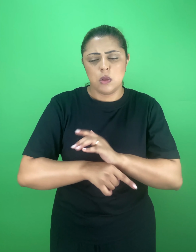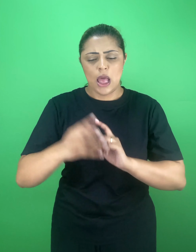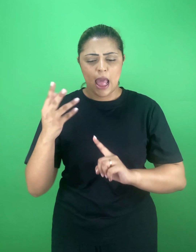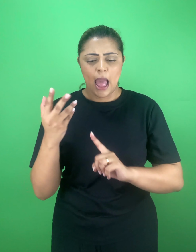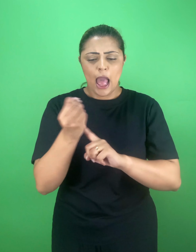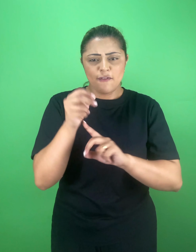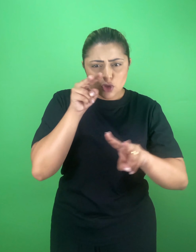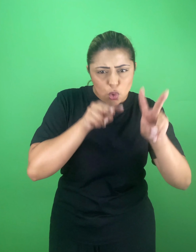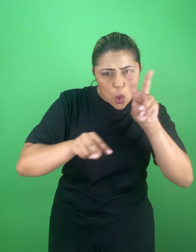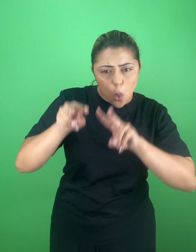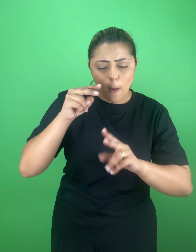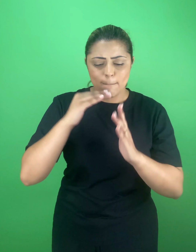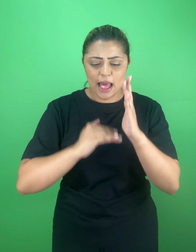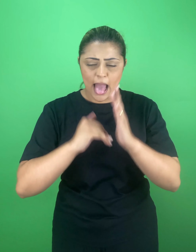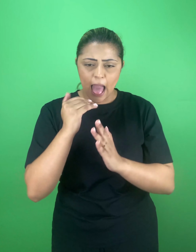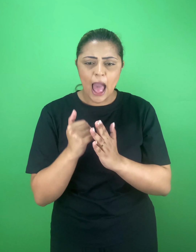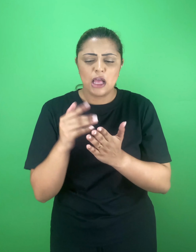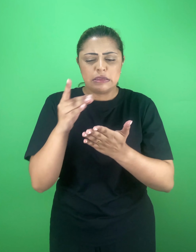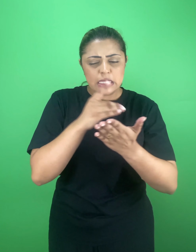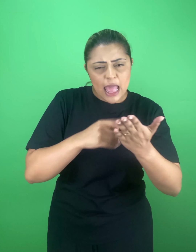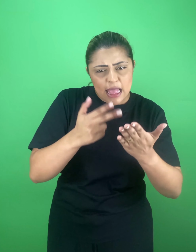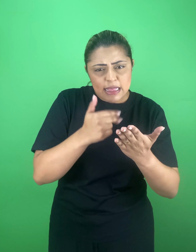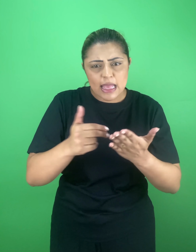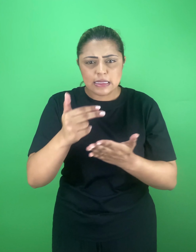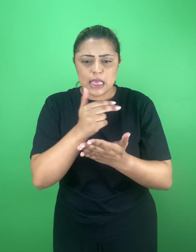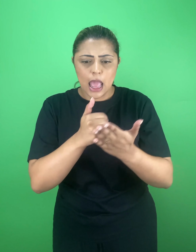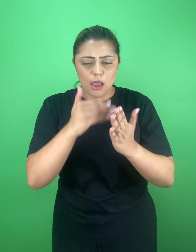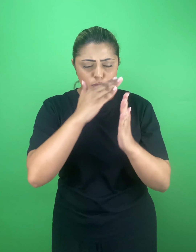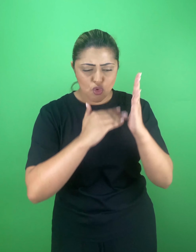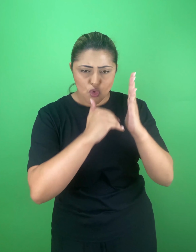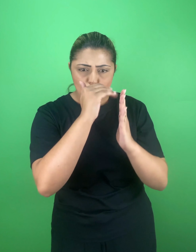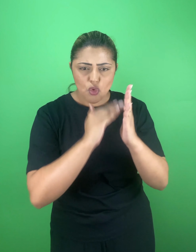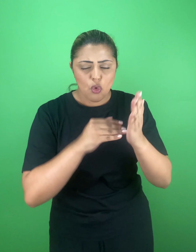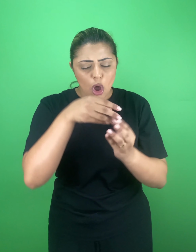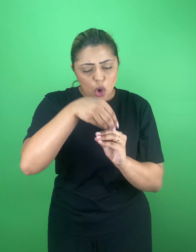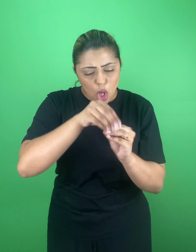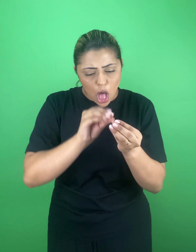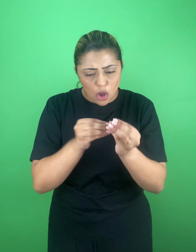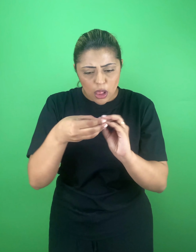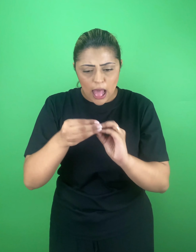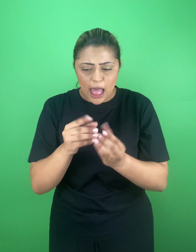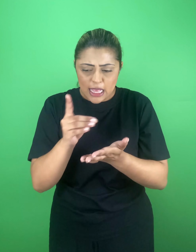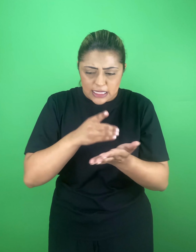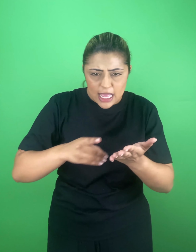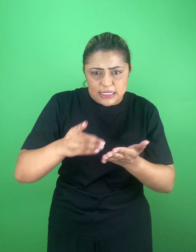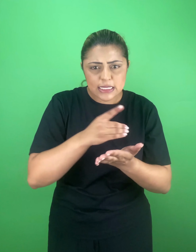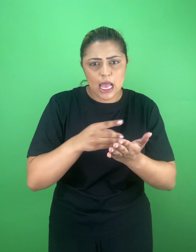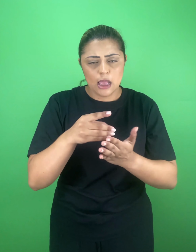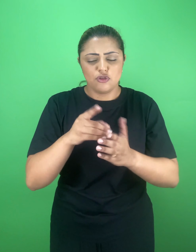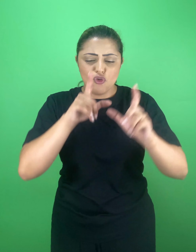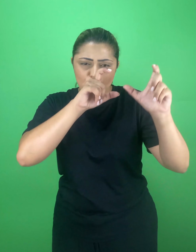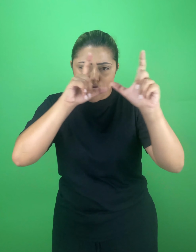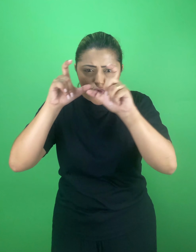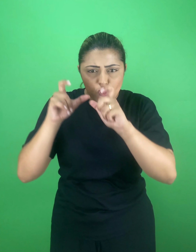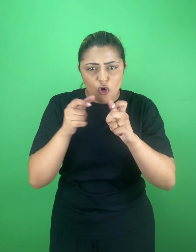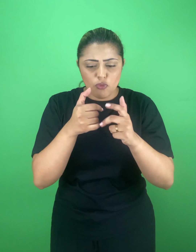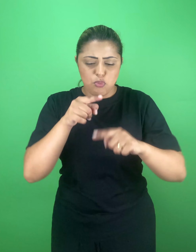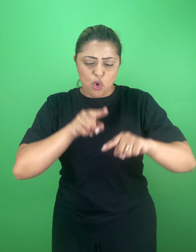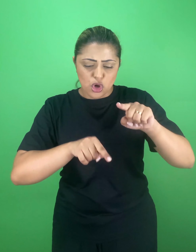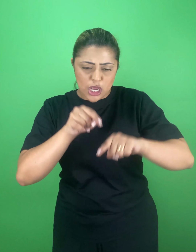linguagens do desenho, pintura, escultura, colagem, design, gravura, fotografia, objeto, instalação,